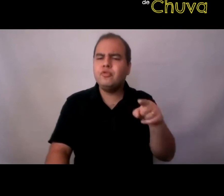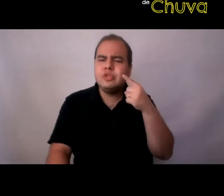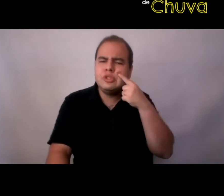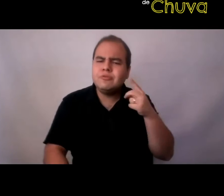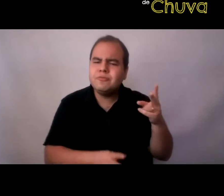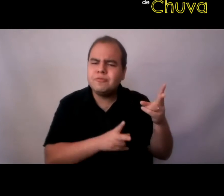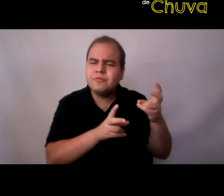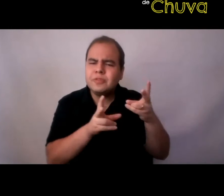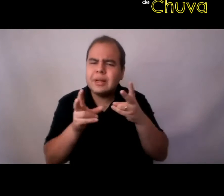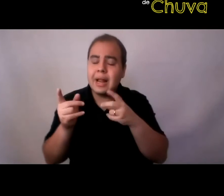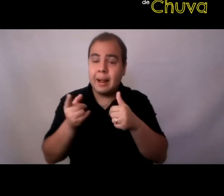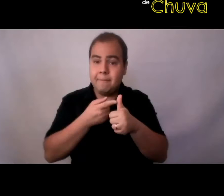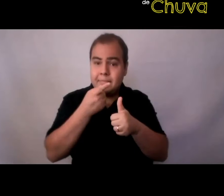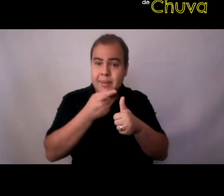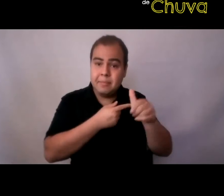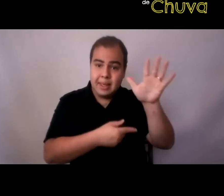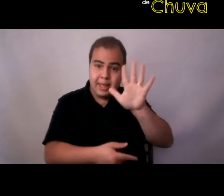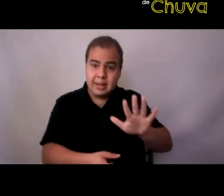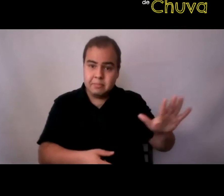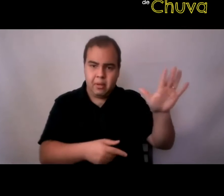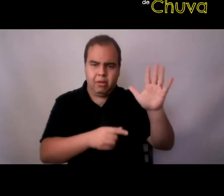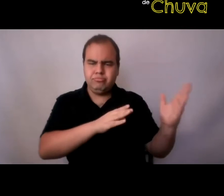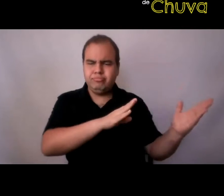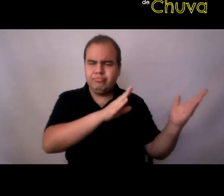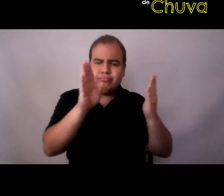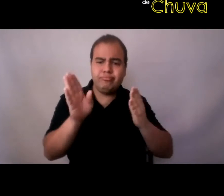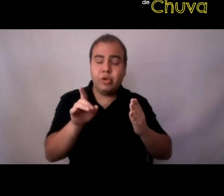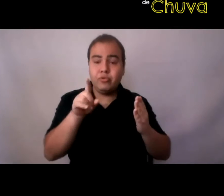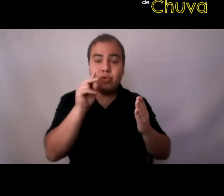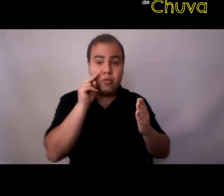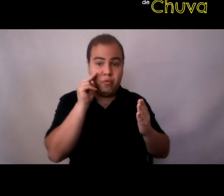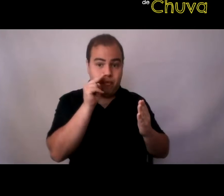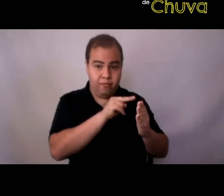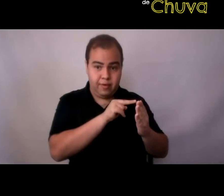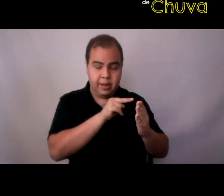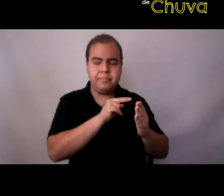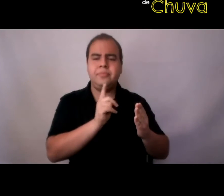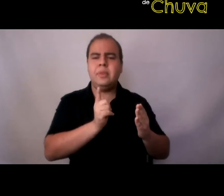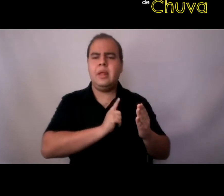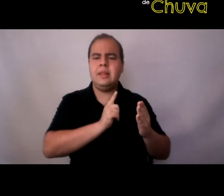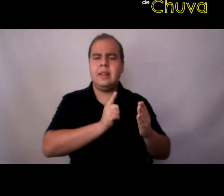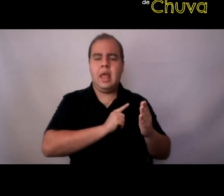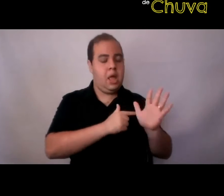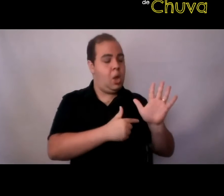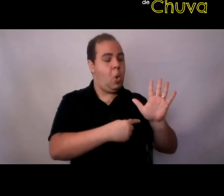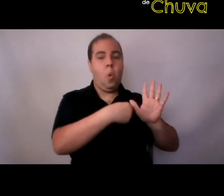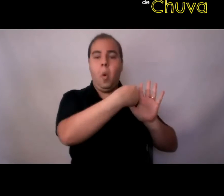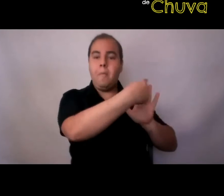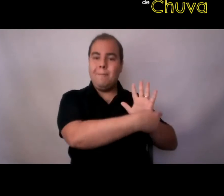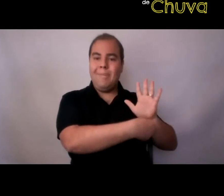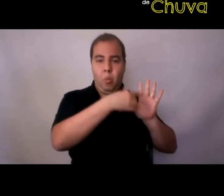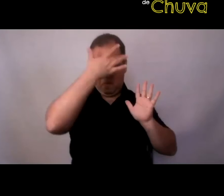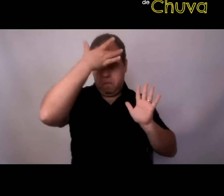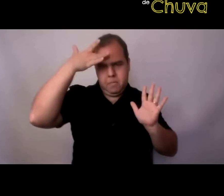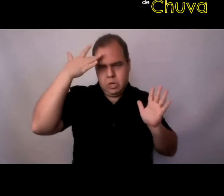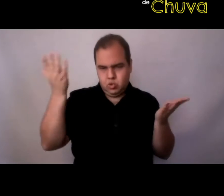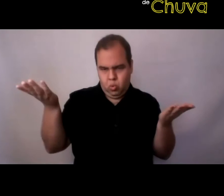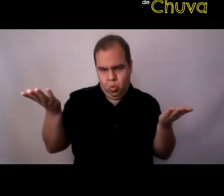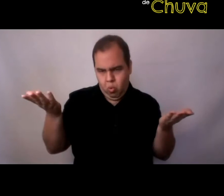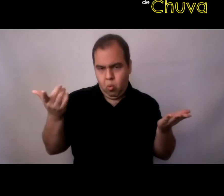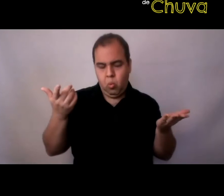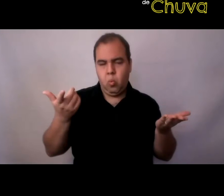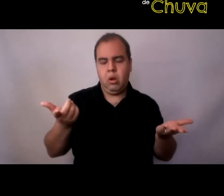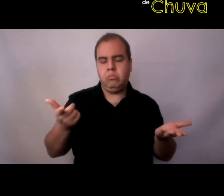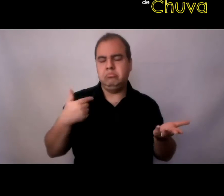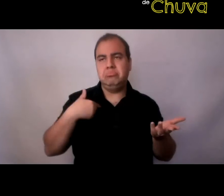imagem, o primeiro slide, vocês vão ver que do lado direito tem uma mão, né, uma pessoa, não me recordo se eu